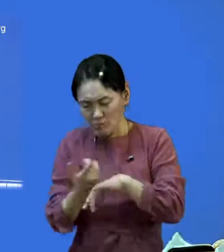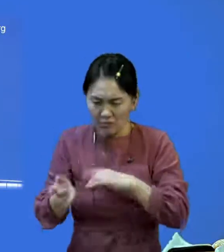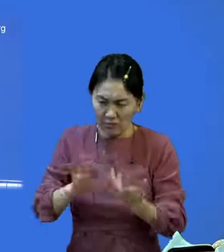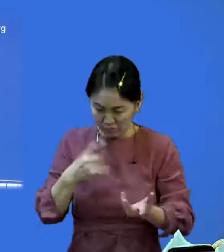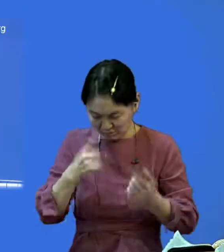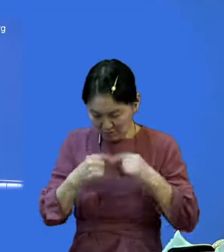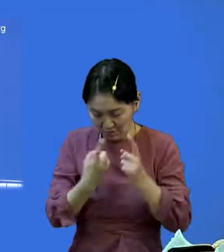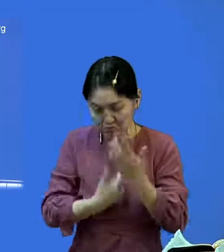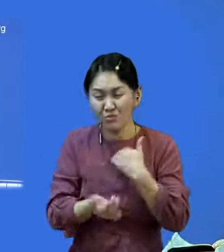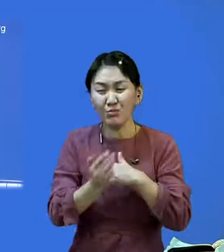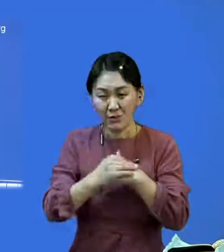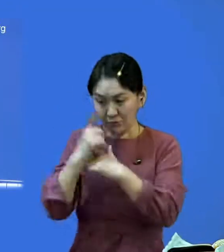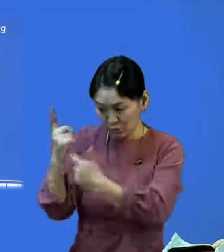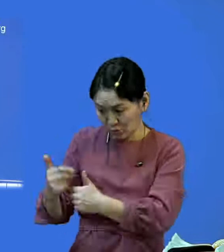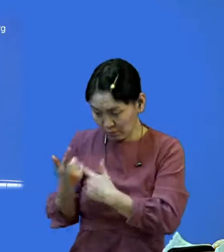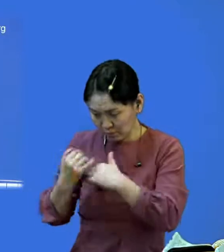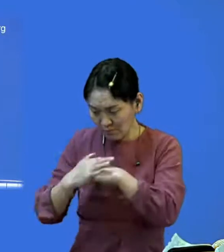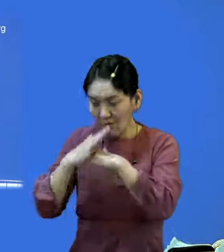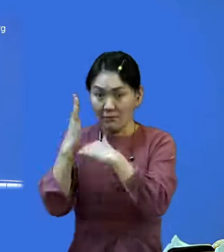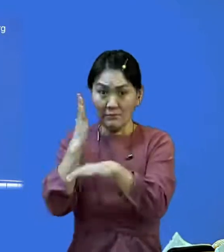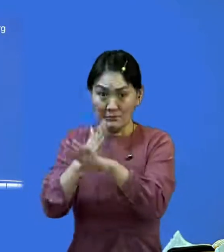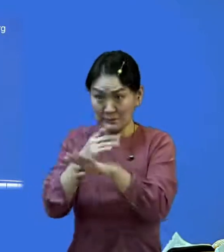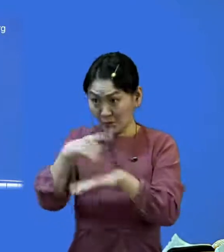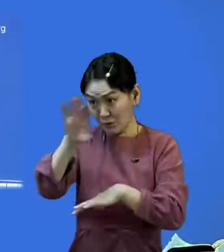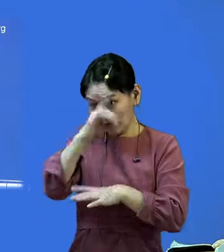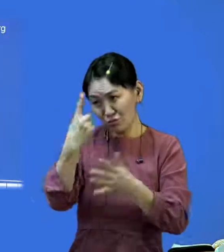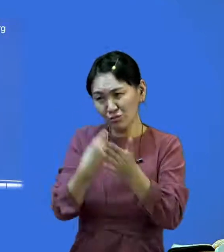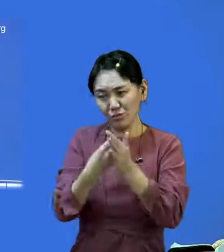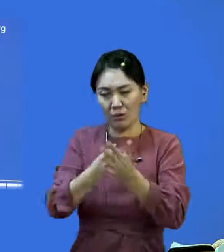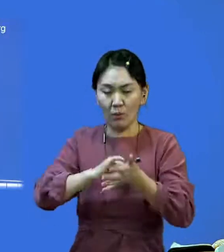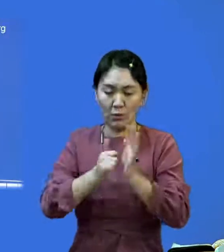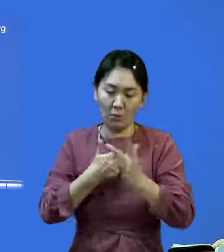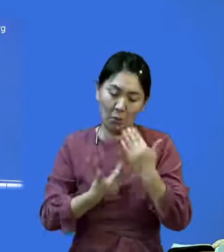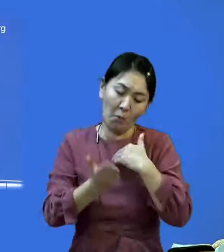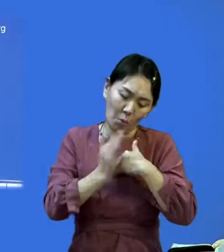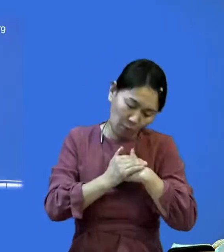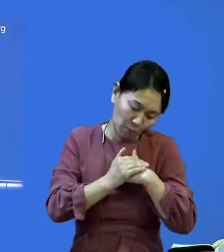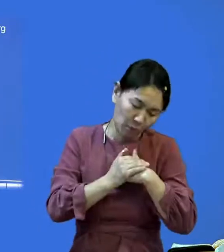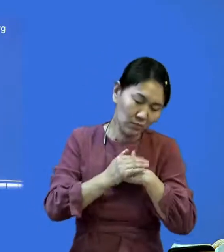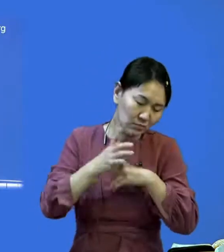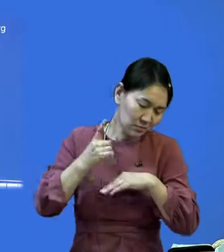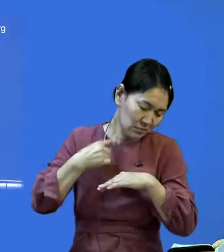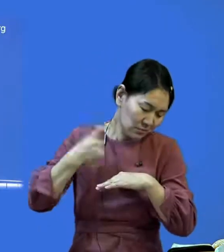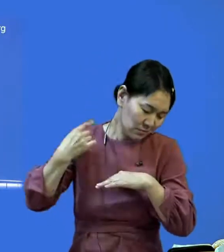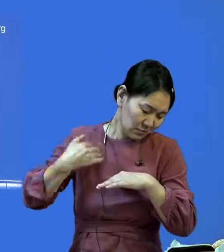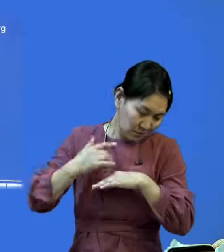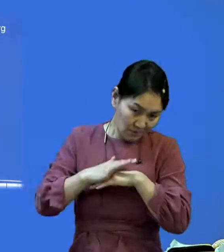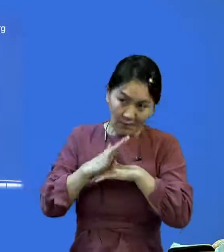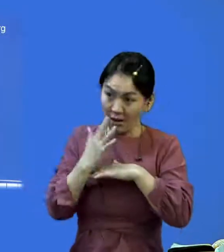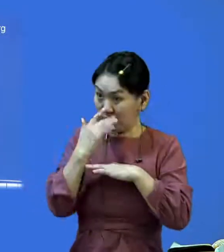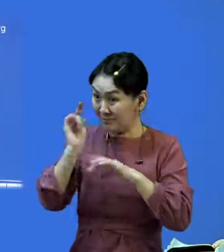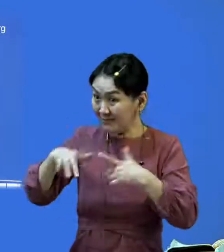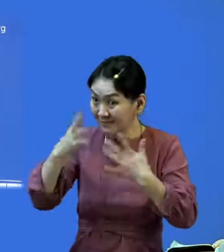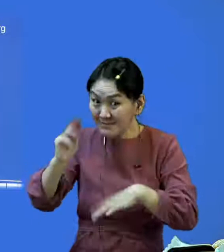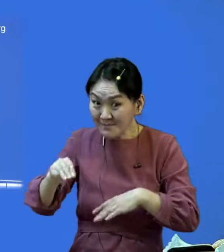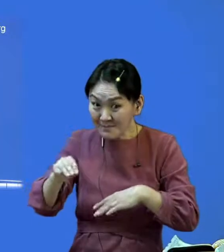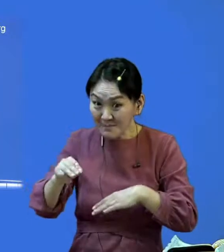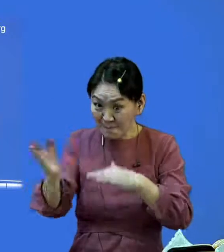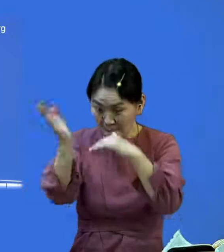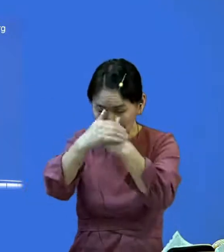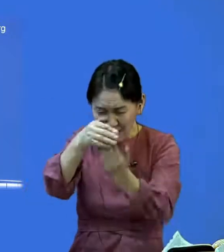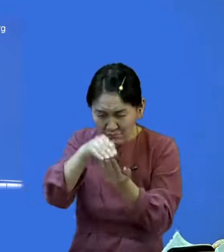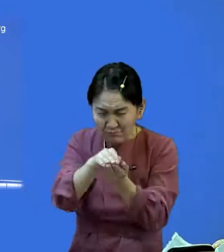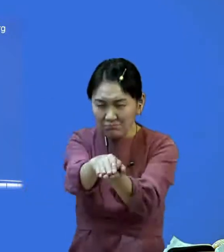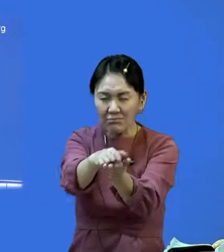байсан гад та нарыг амьдруулсан гэж байна. Хүмүүс өгчихсэн байгаад хүн амьдруул гайхалтай үст тэ. За дээрээс нь тийм ээ үхээд булшиндээ